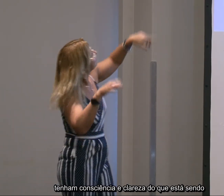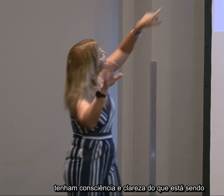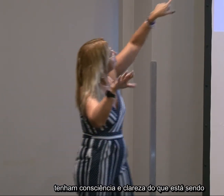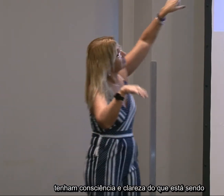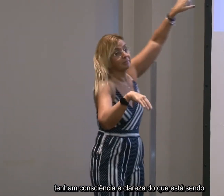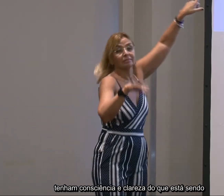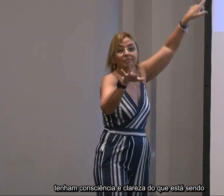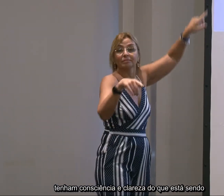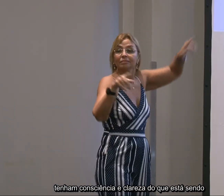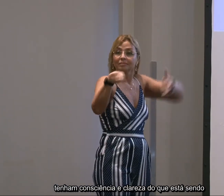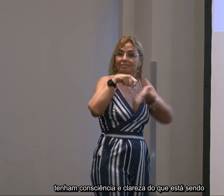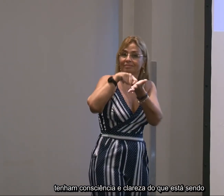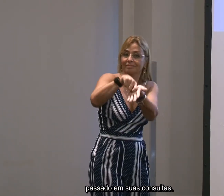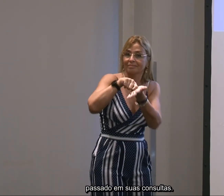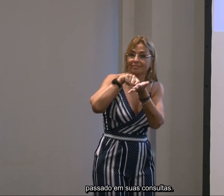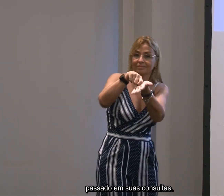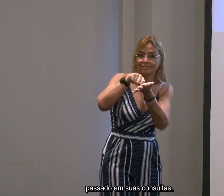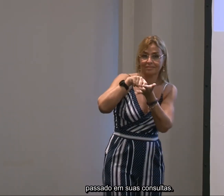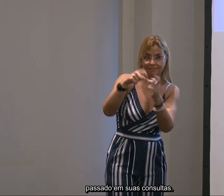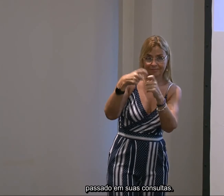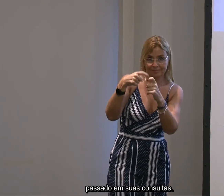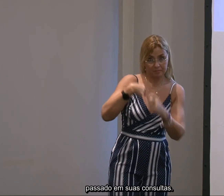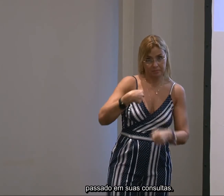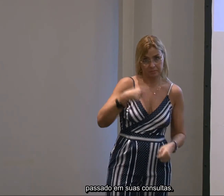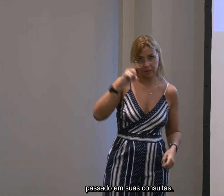consciência e clareza do que está sendo passado em suas consultas.